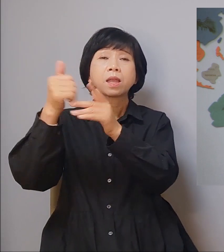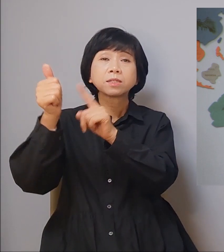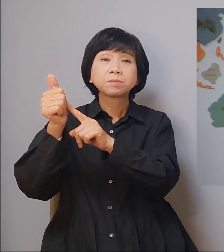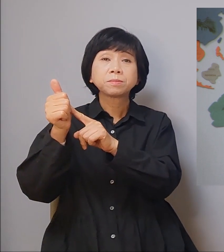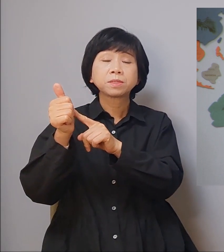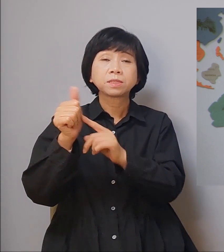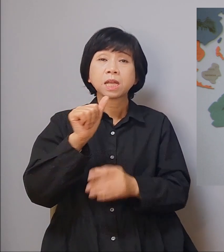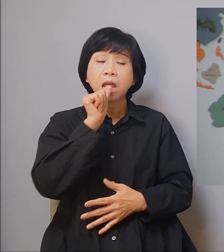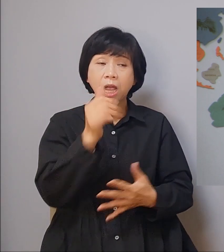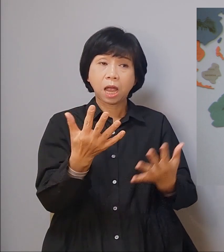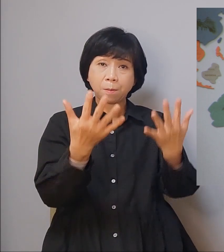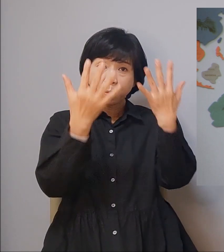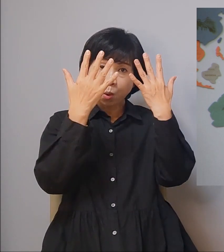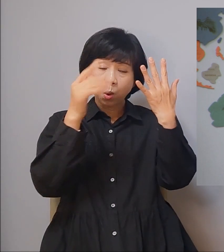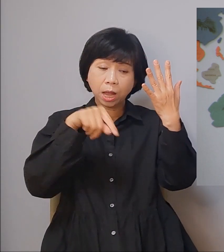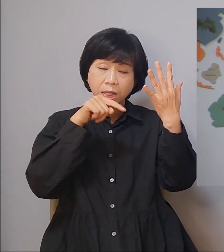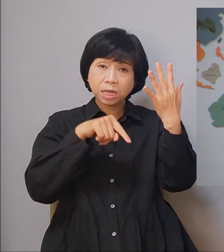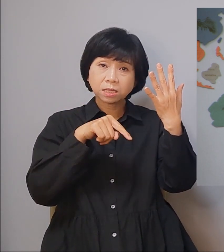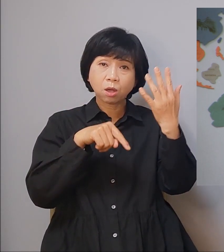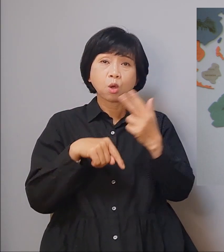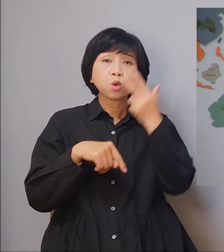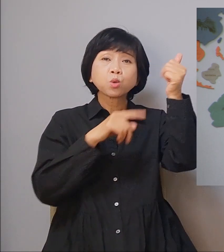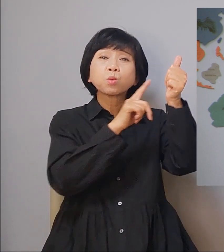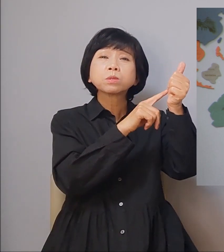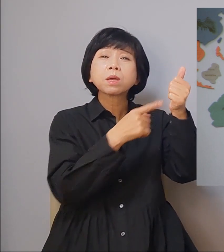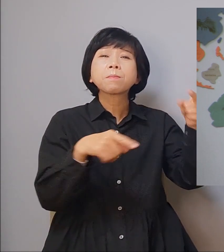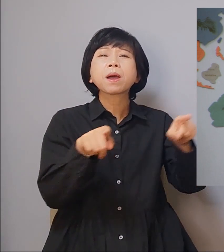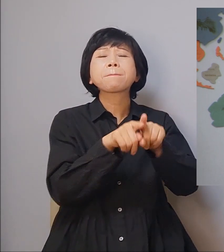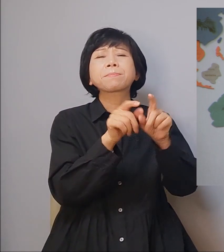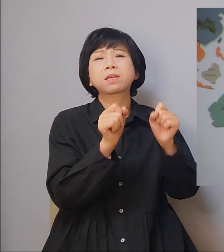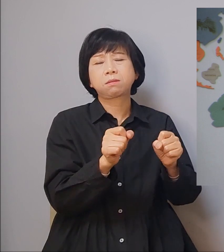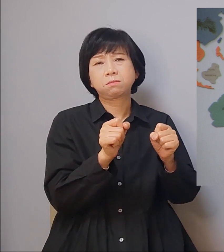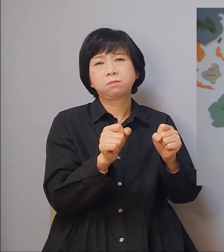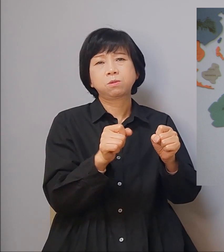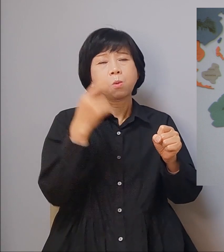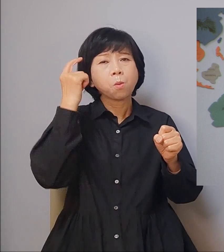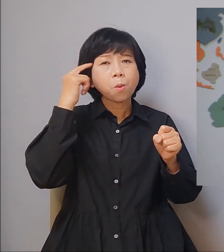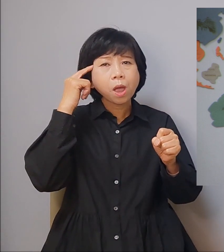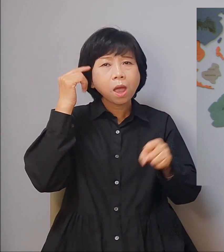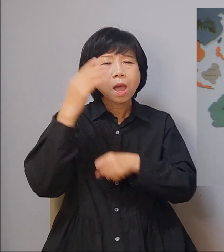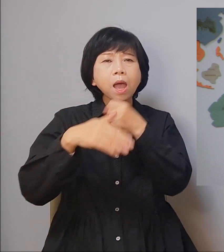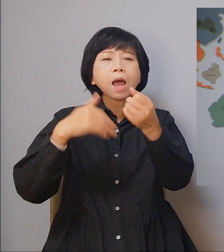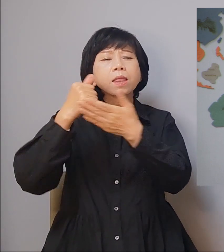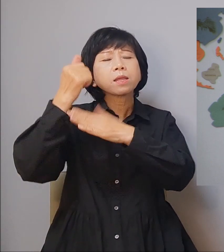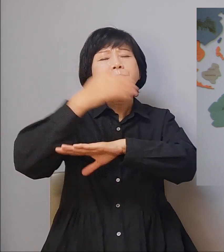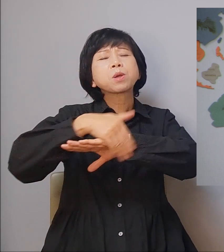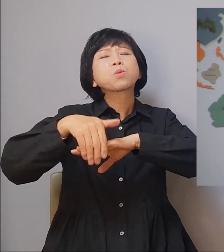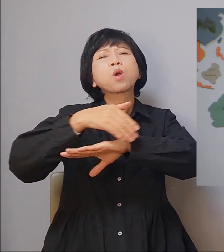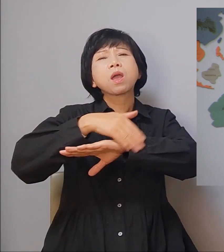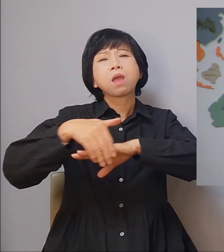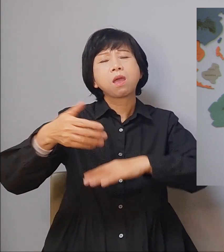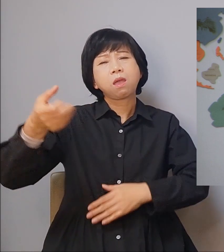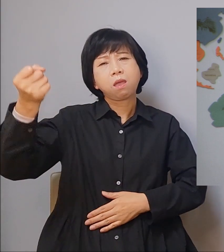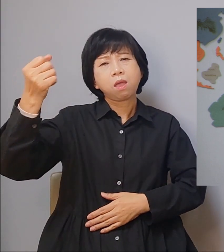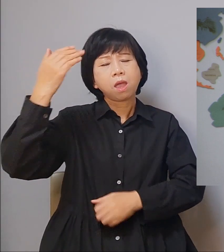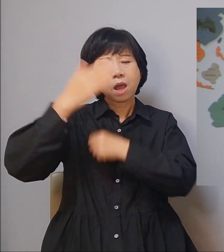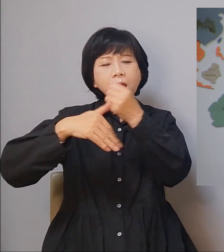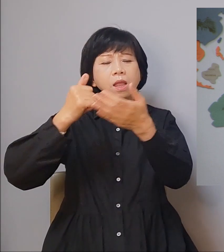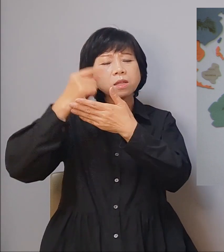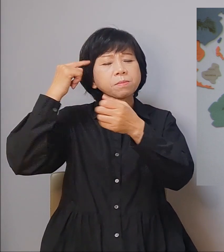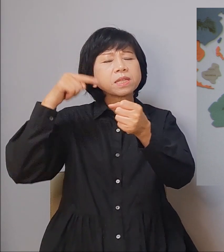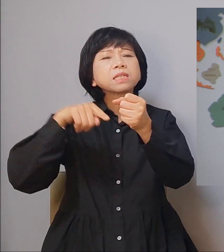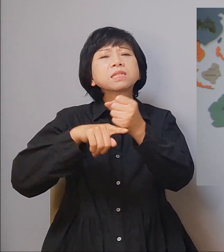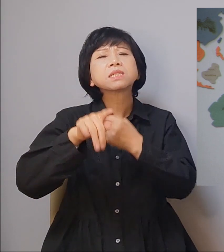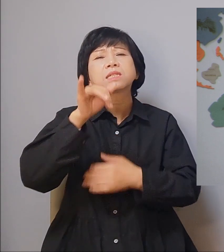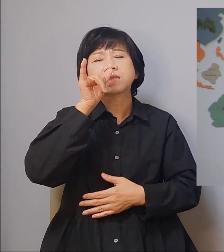계셨습니다. 왜일까요? 하나님의 계획이 있으셨기 때문입니다. 하나님은 우리의 억울한 상황과 처지에서도